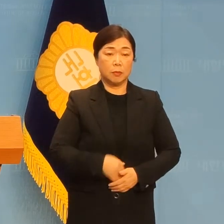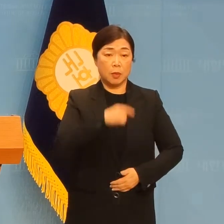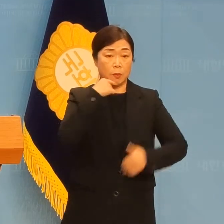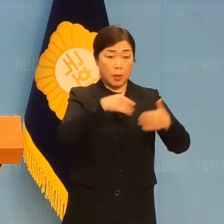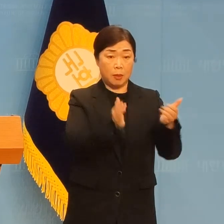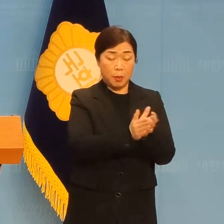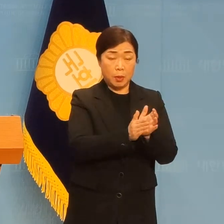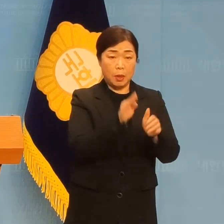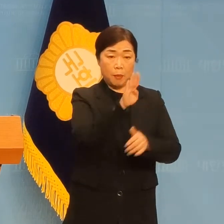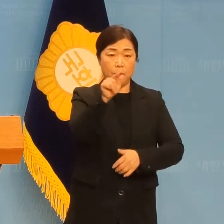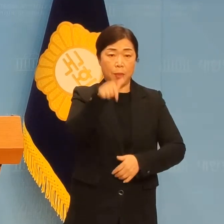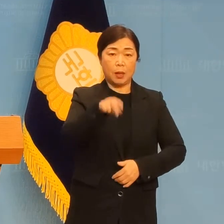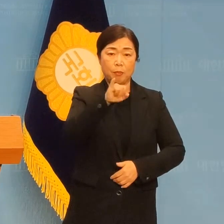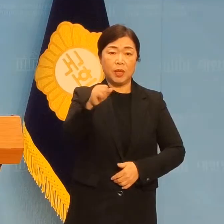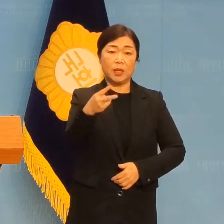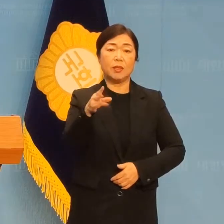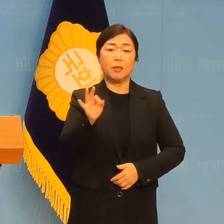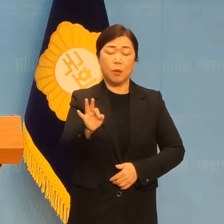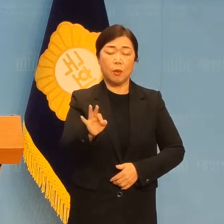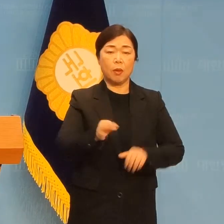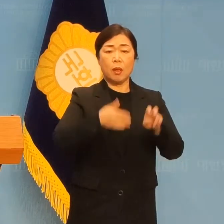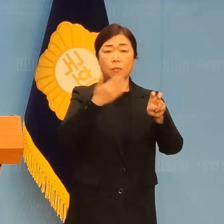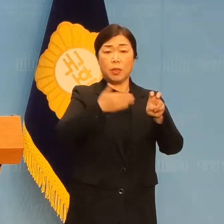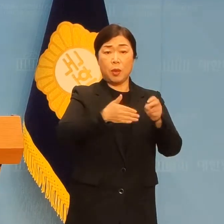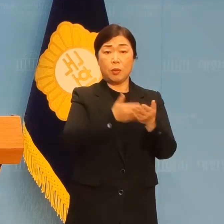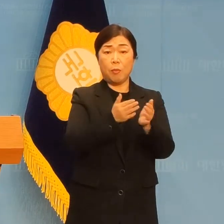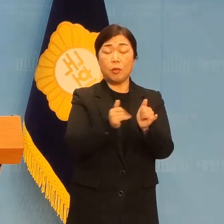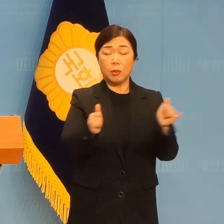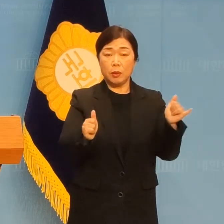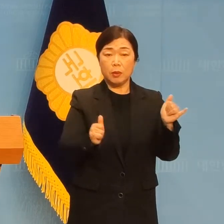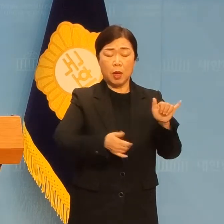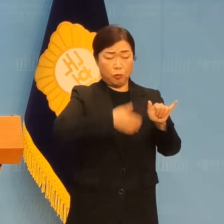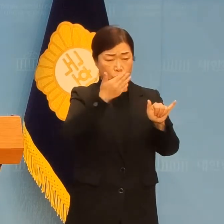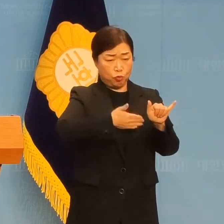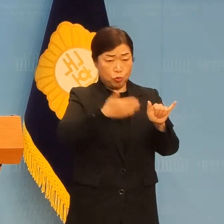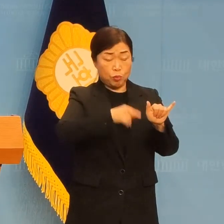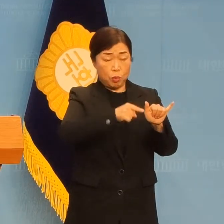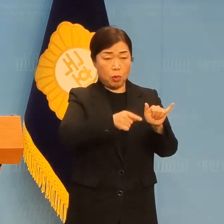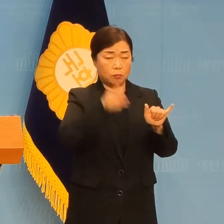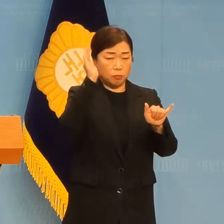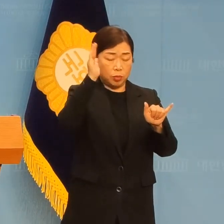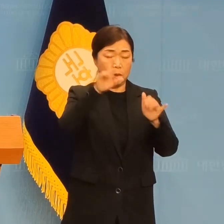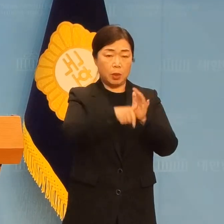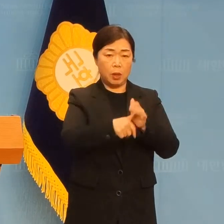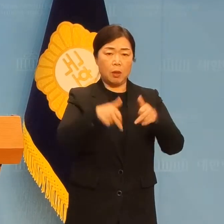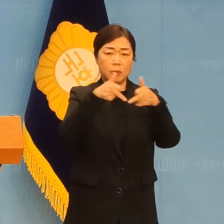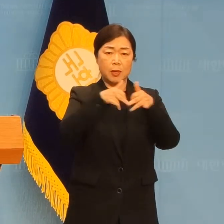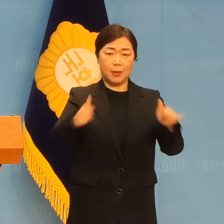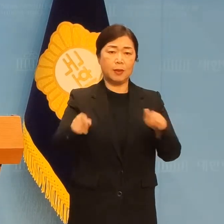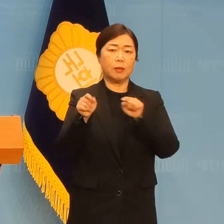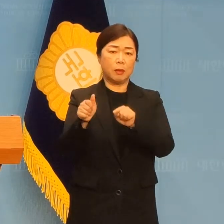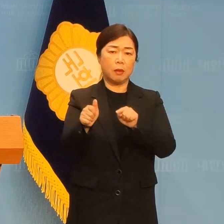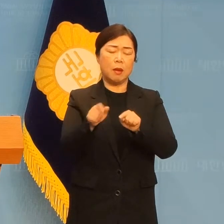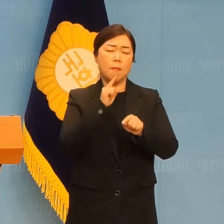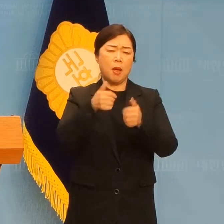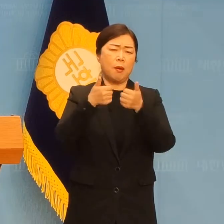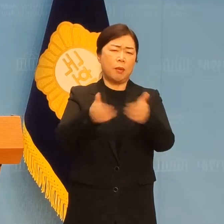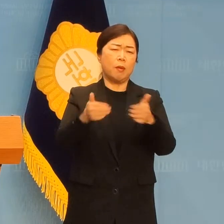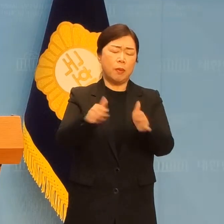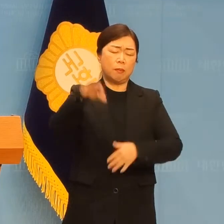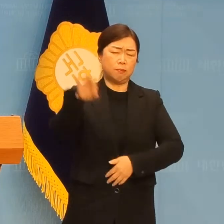미디어 대변인이 한 유튜브 채널에서 장애인을 향해 입에 담기조차 어려운 비하